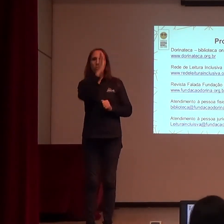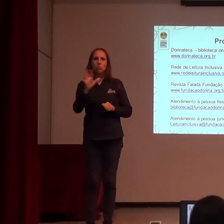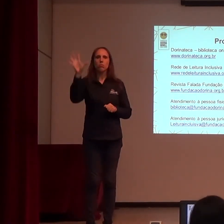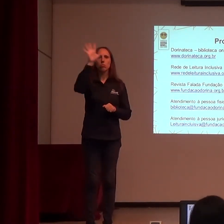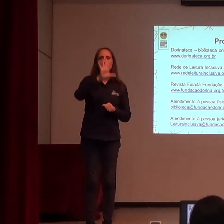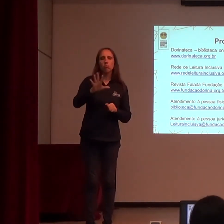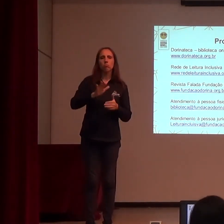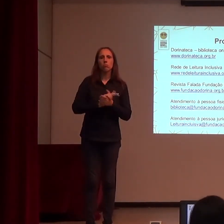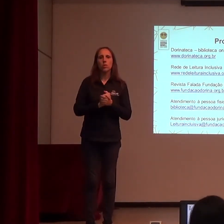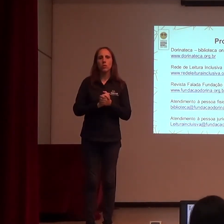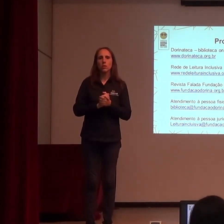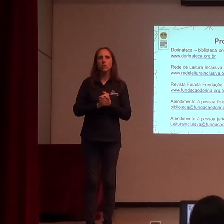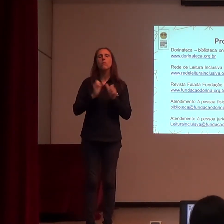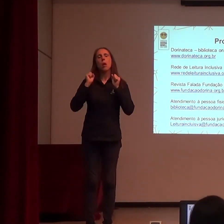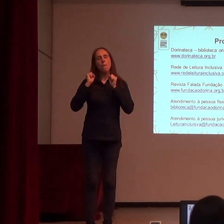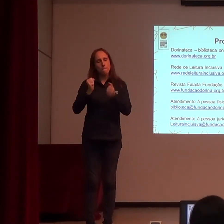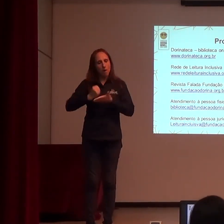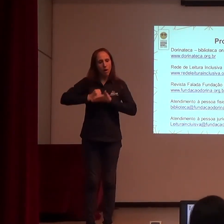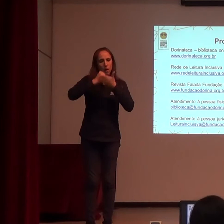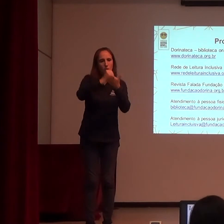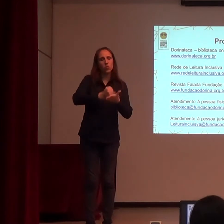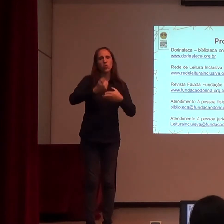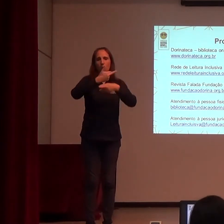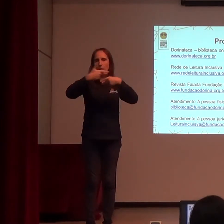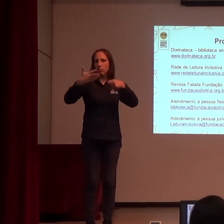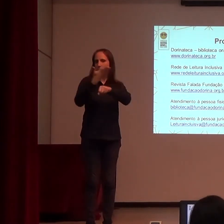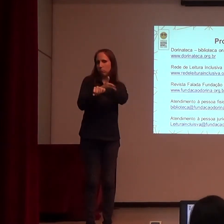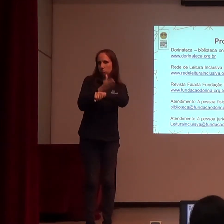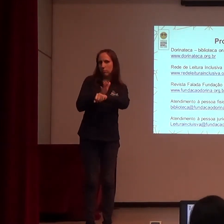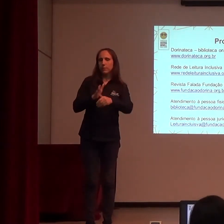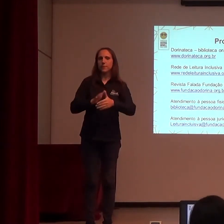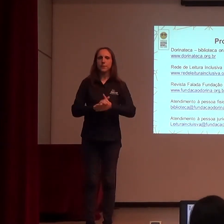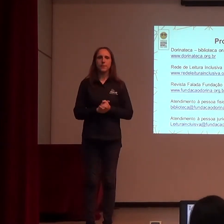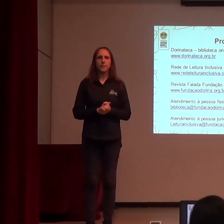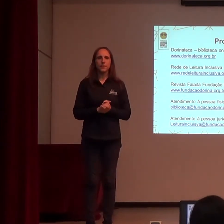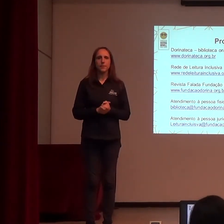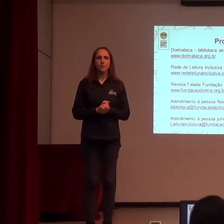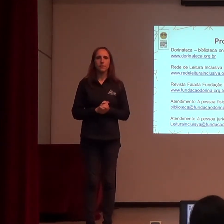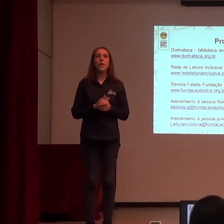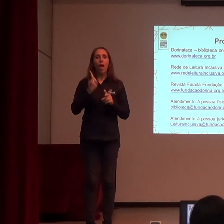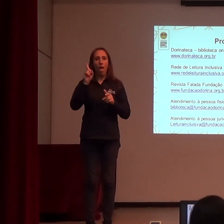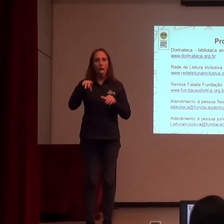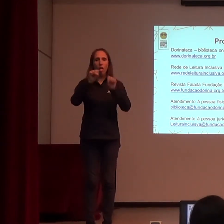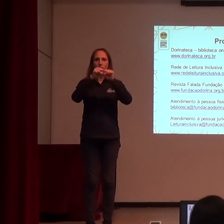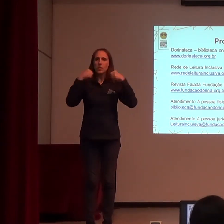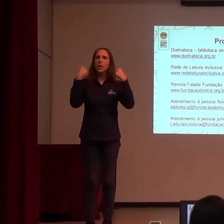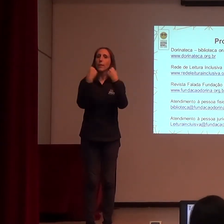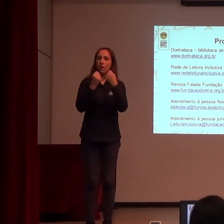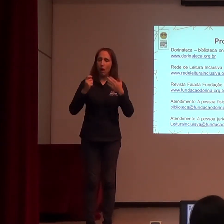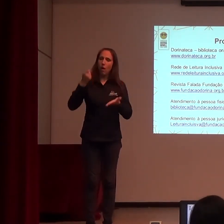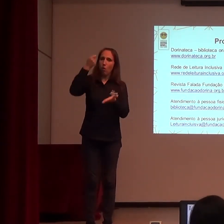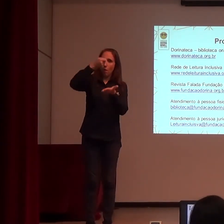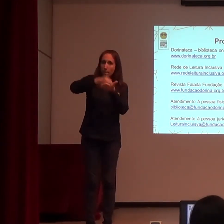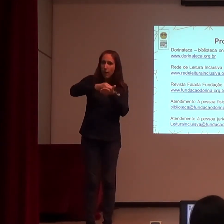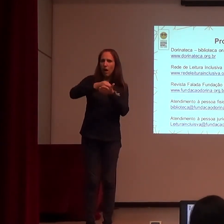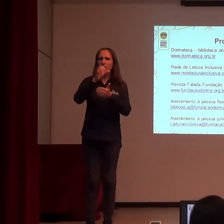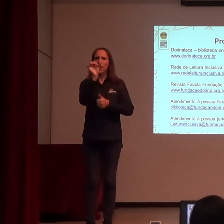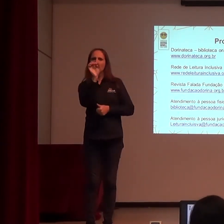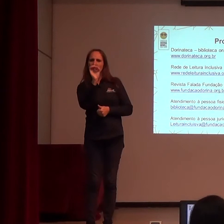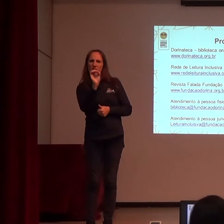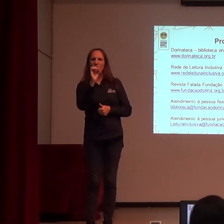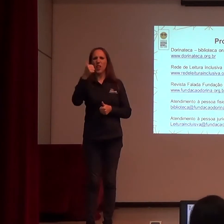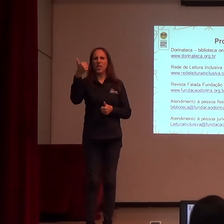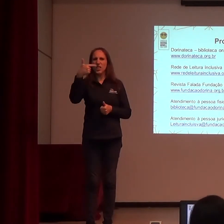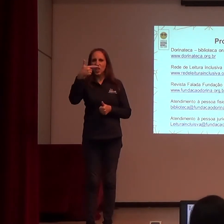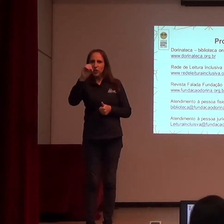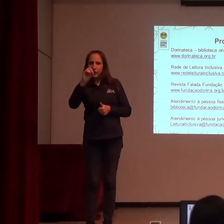e vão poder contribuir também com algumas práticas, né? É um seminário pago, varia entre R$ 60 e